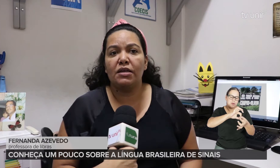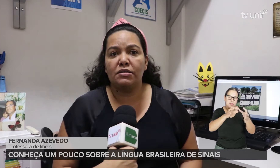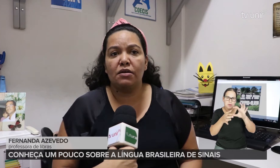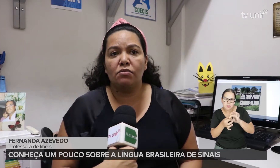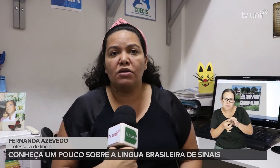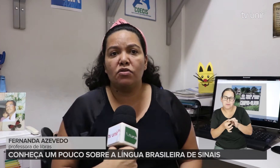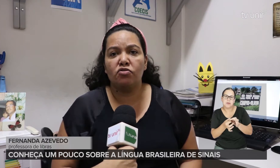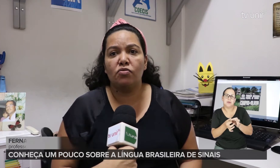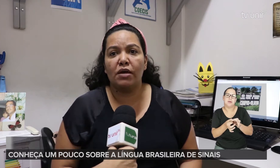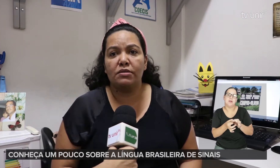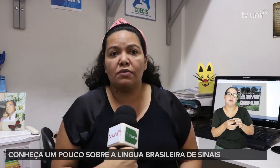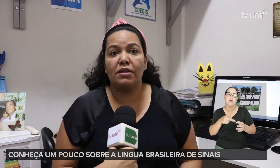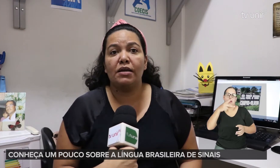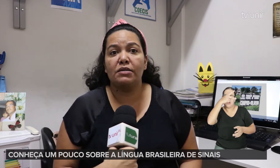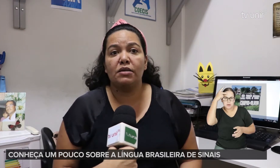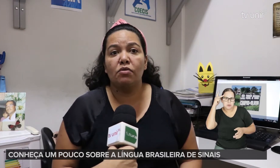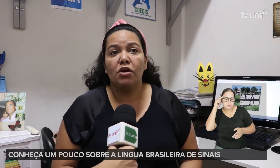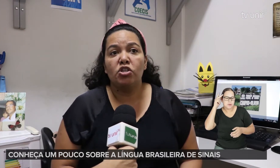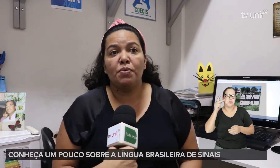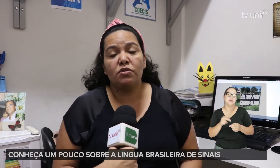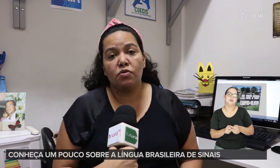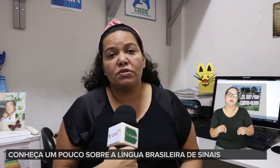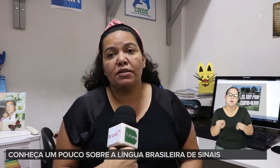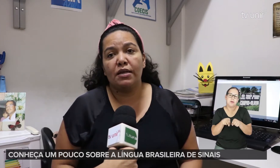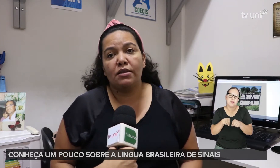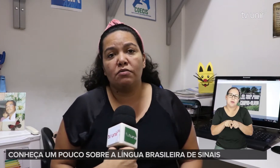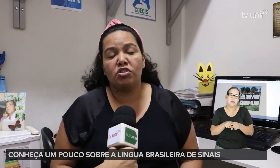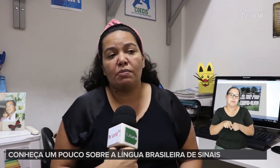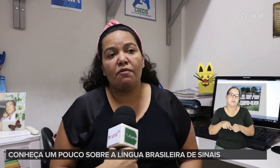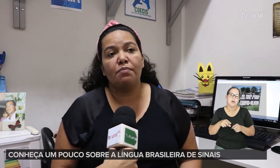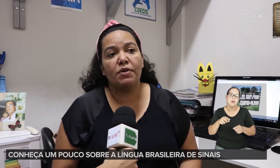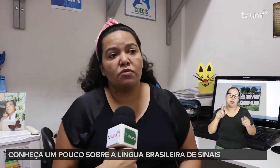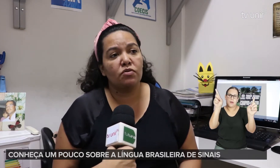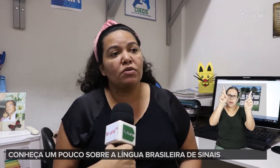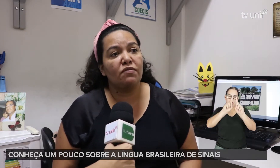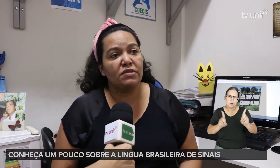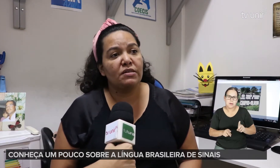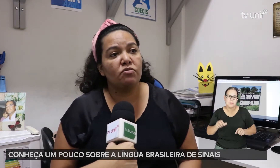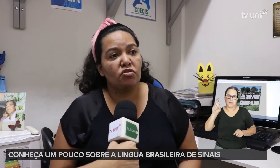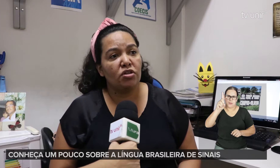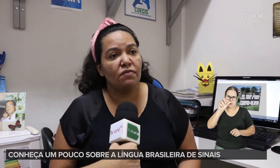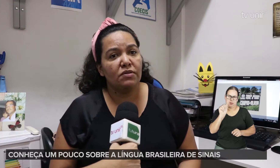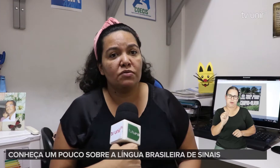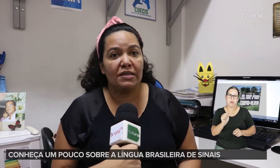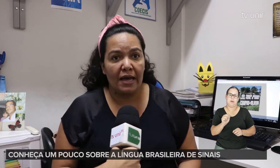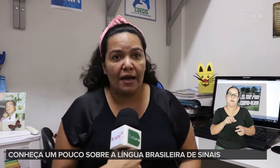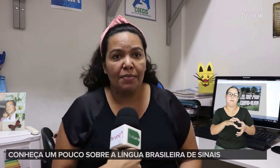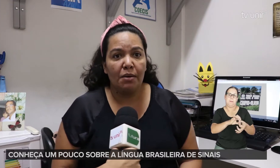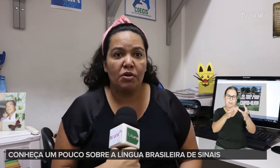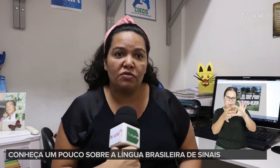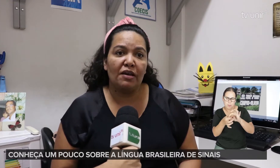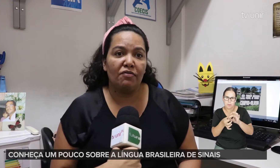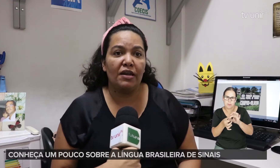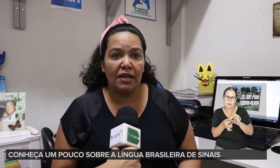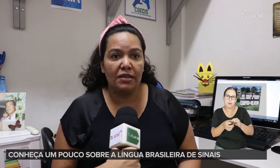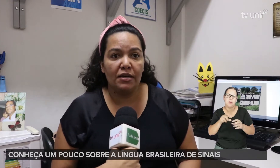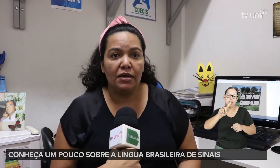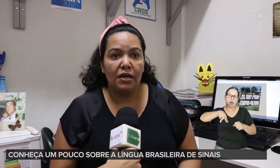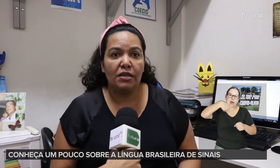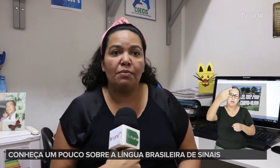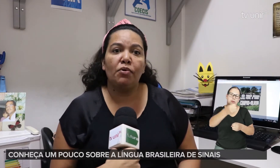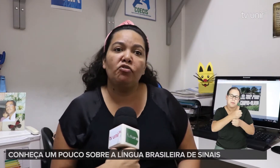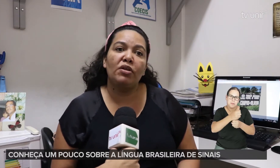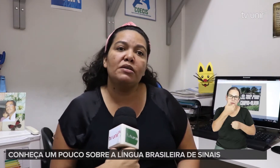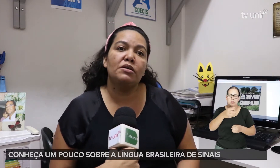essa Federação Nacional de Educação e Integração de Pessoas, até então se chamava Pessoas com Deficiência Auditivas, os DA, por isso que é